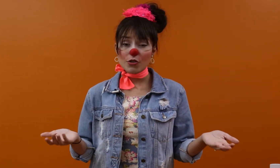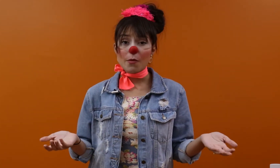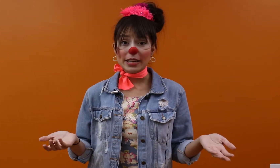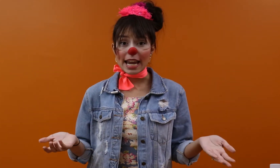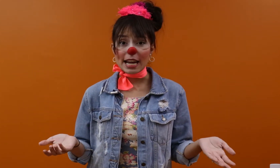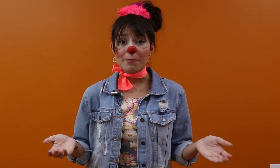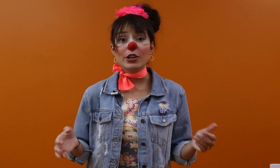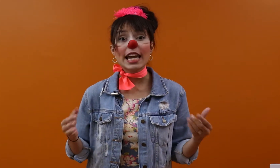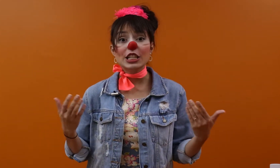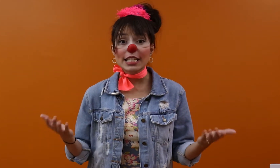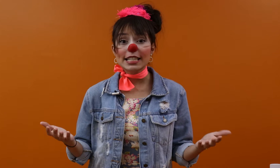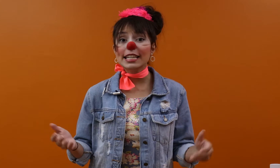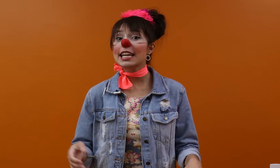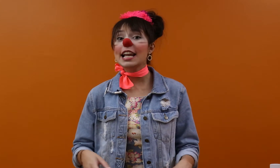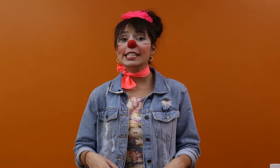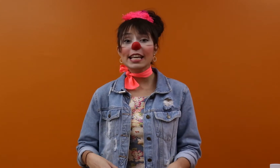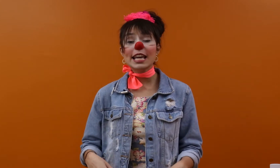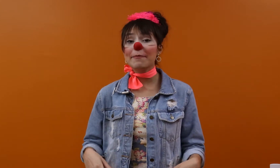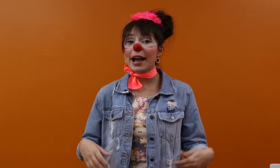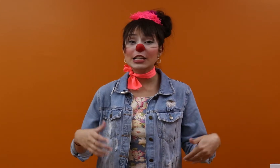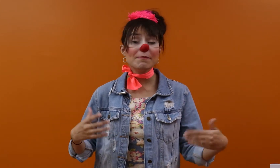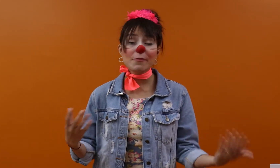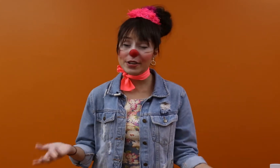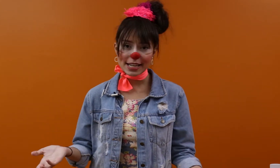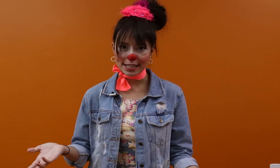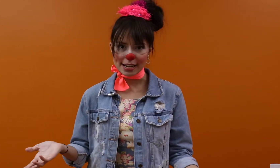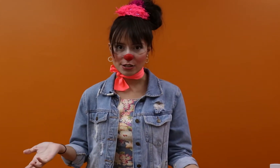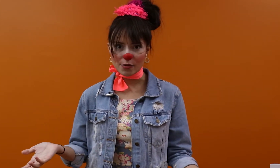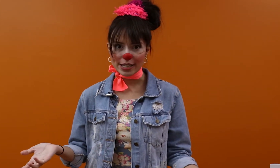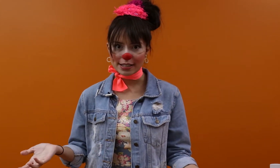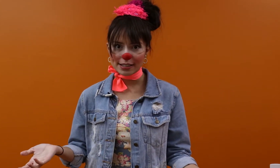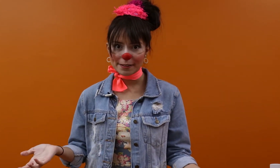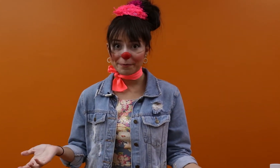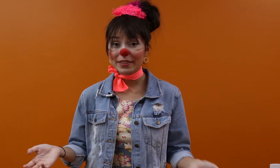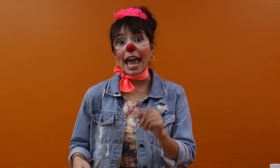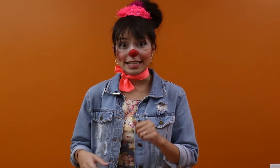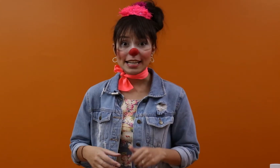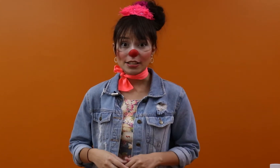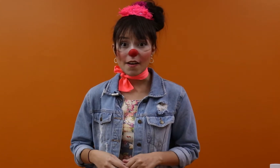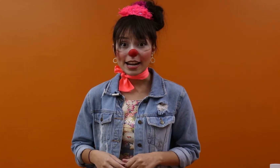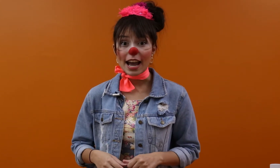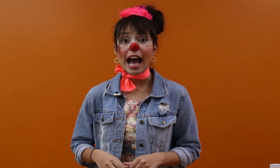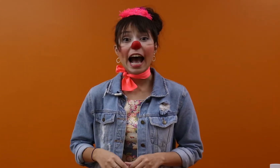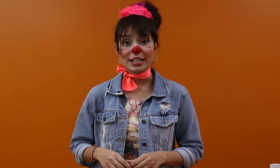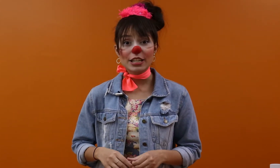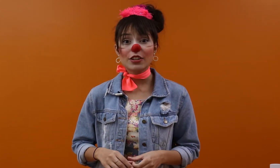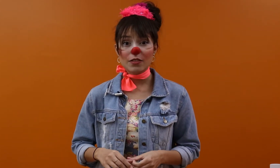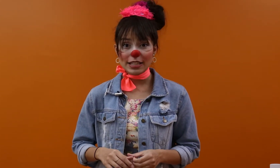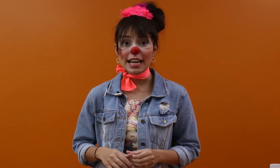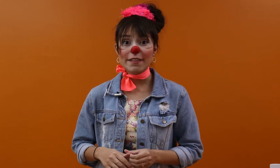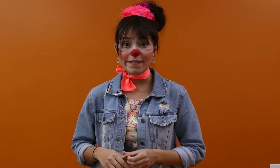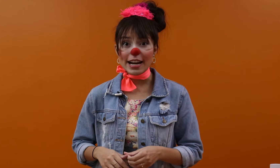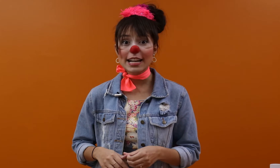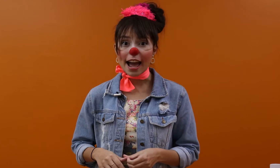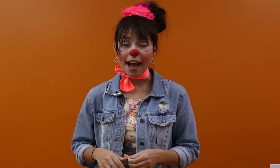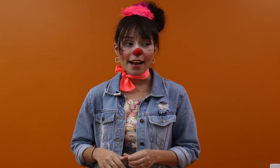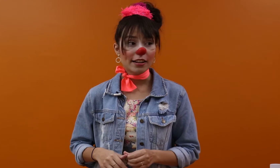nome dele porque disse que ele seria pai de muitas nações. Essa história a gente consegue ver lá